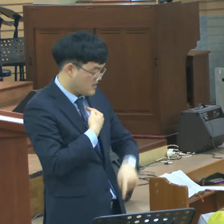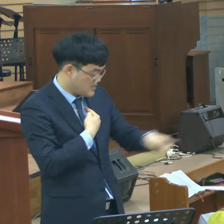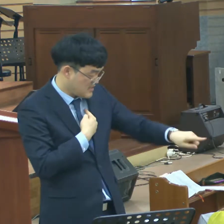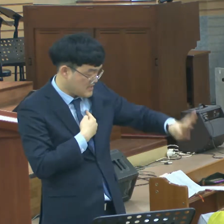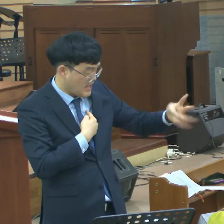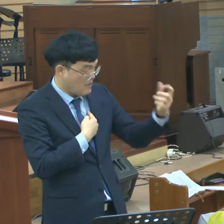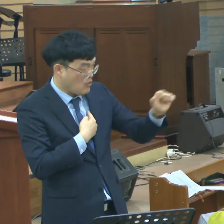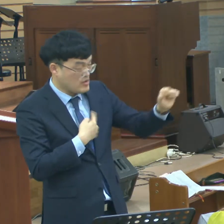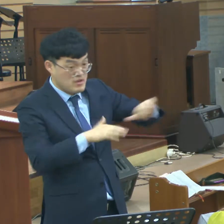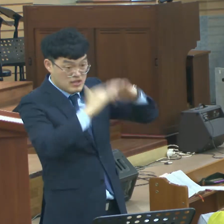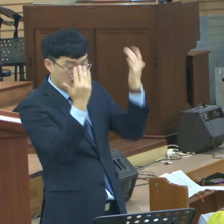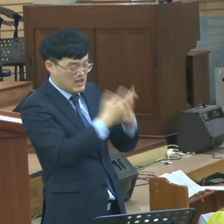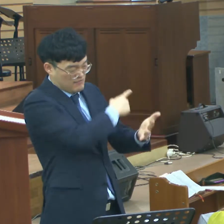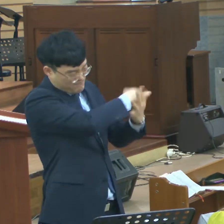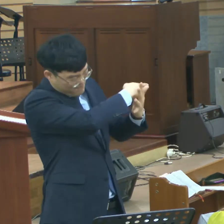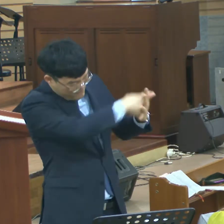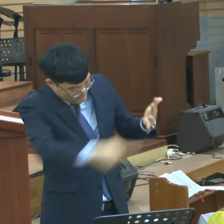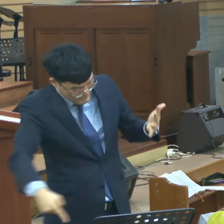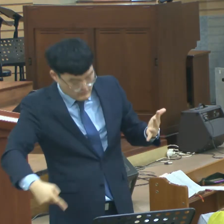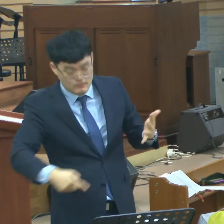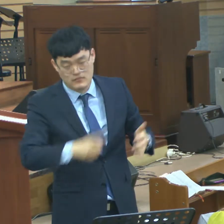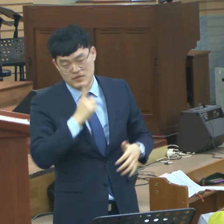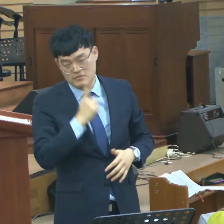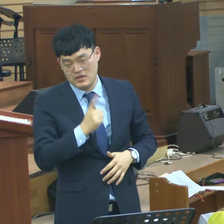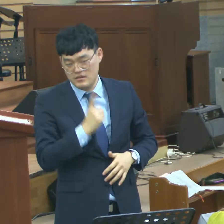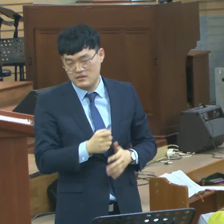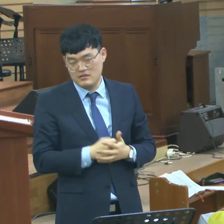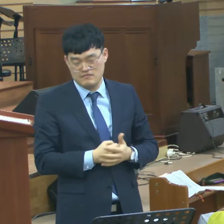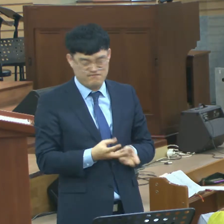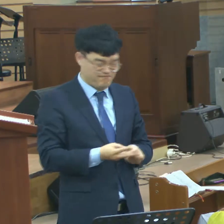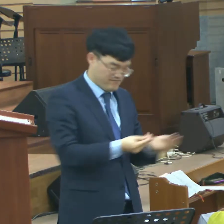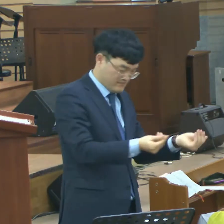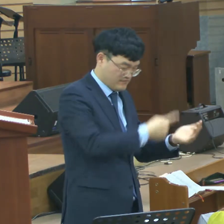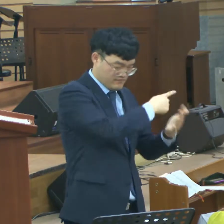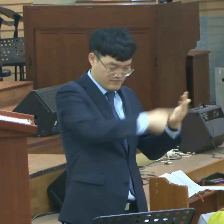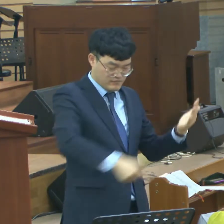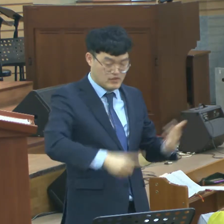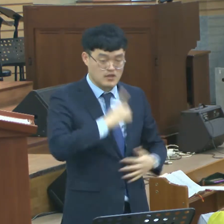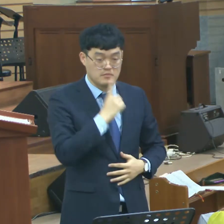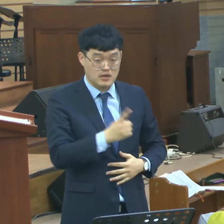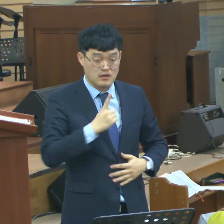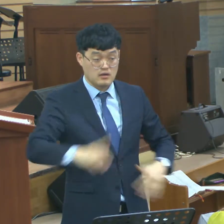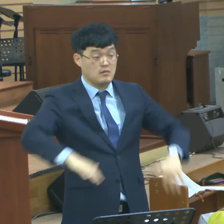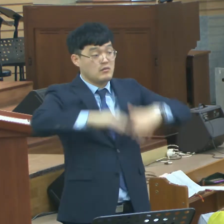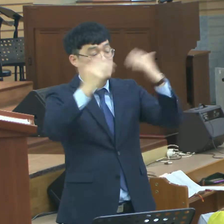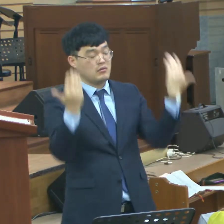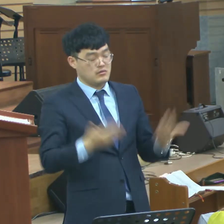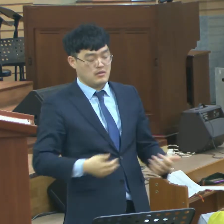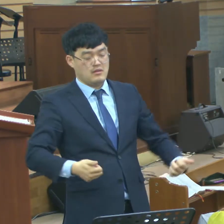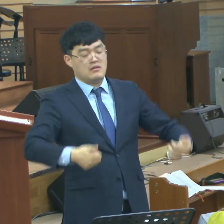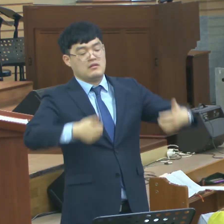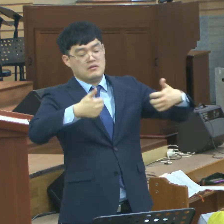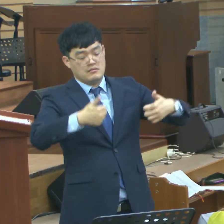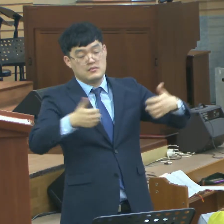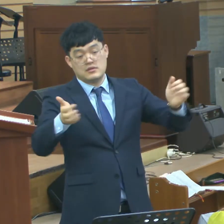현혹했던 사람을 다 죽여라 해서 심판하였습니다. 모든 대결이 끝났습니다.